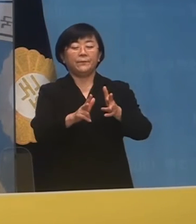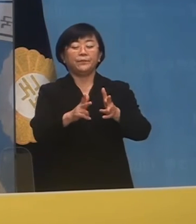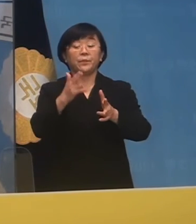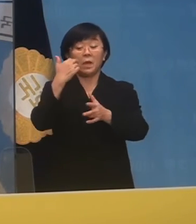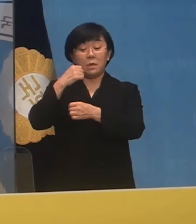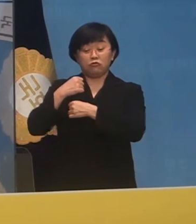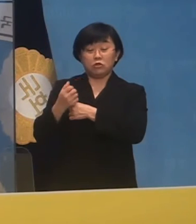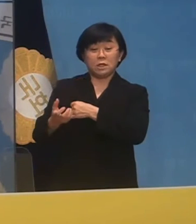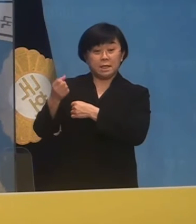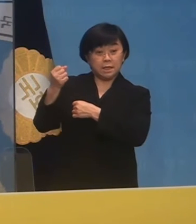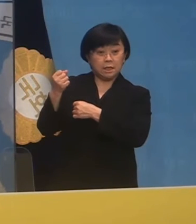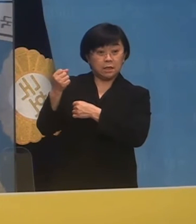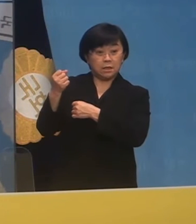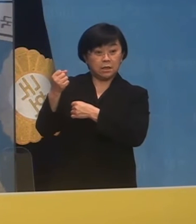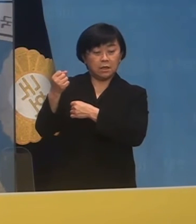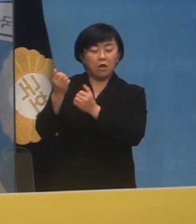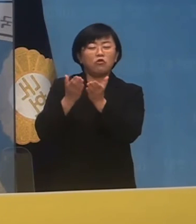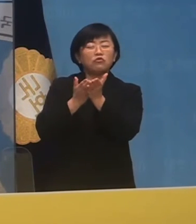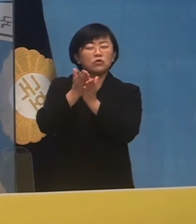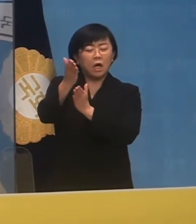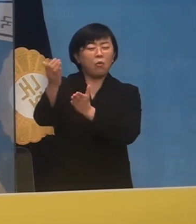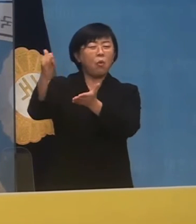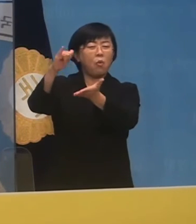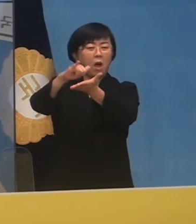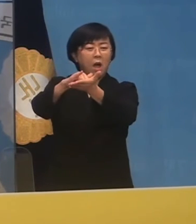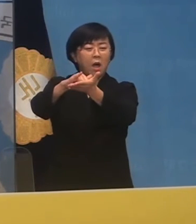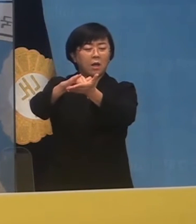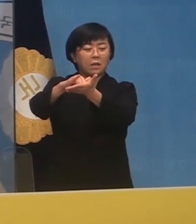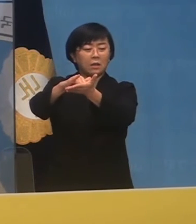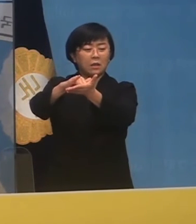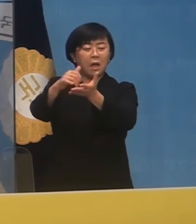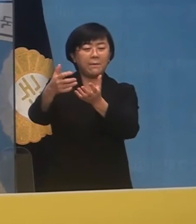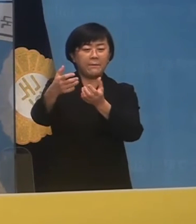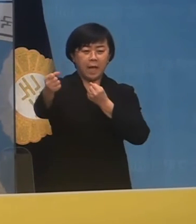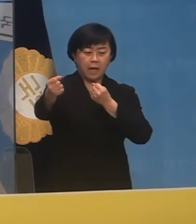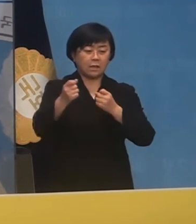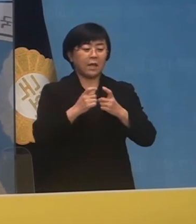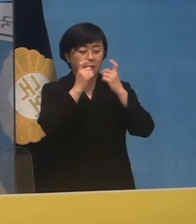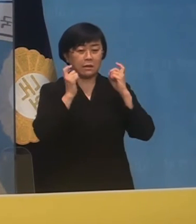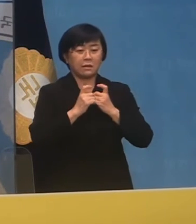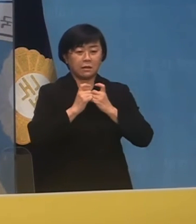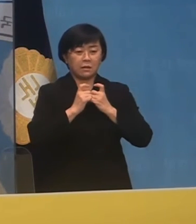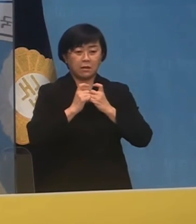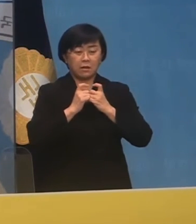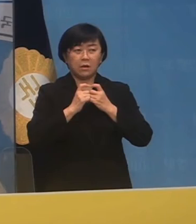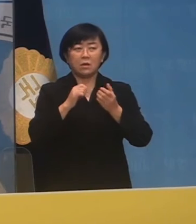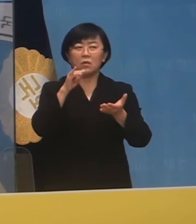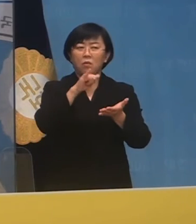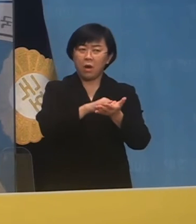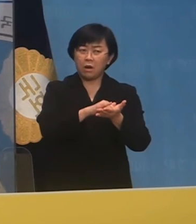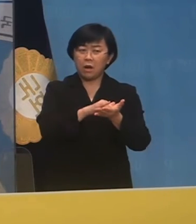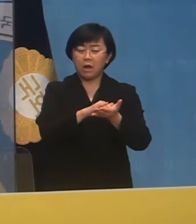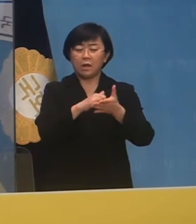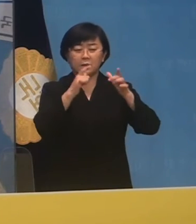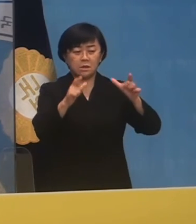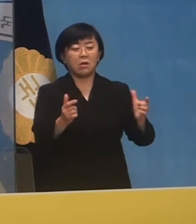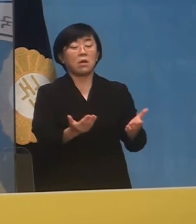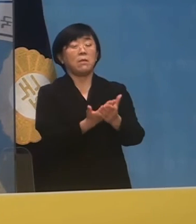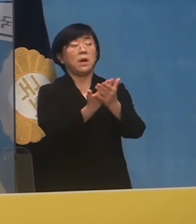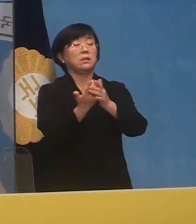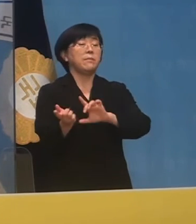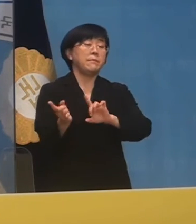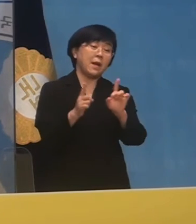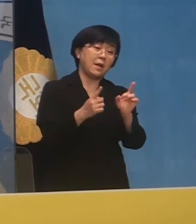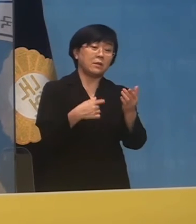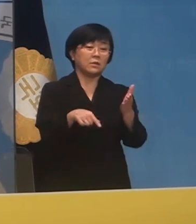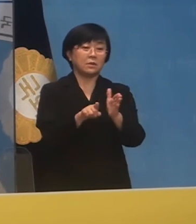미군이 소유한 군산공항으로부터 독립적인 민항을 지어서 공항과 지역 개발을